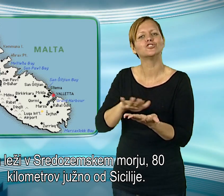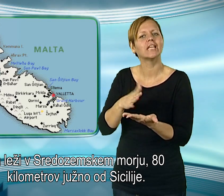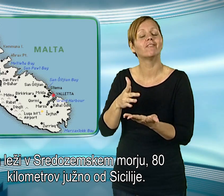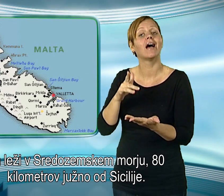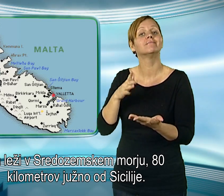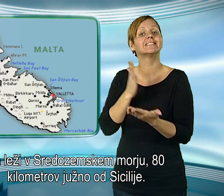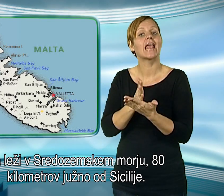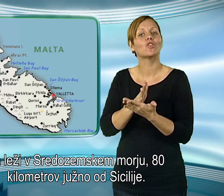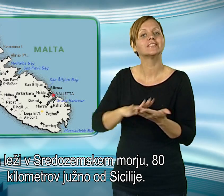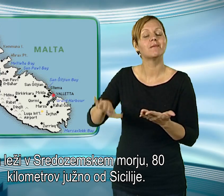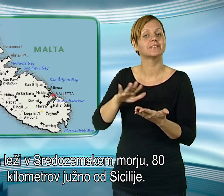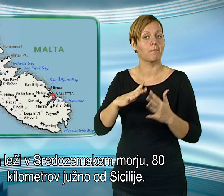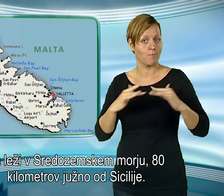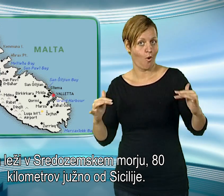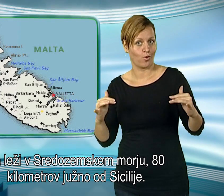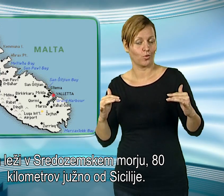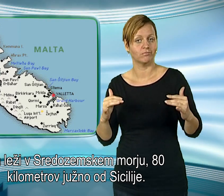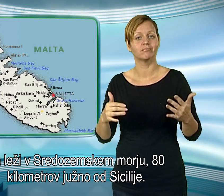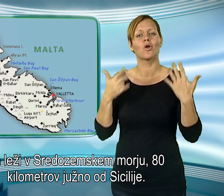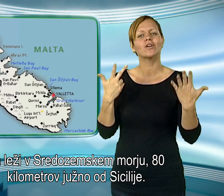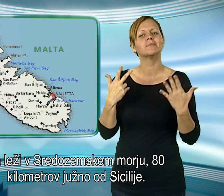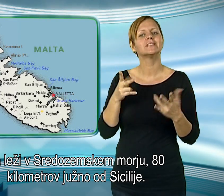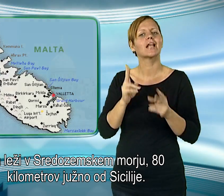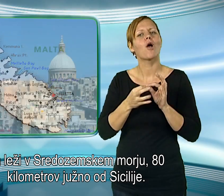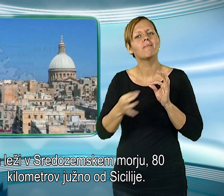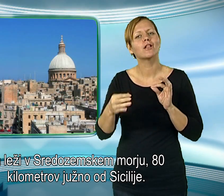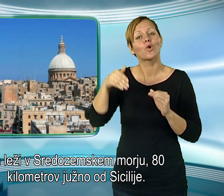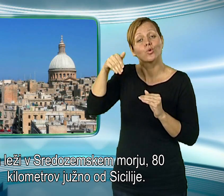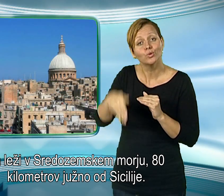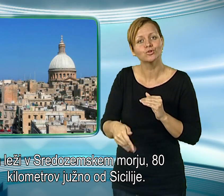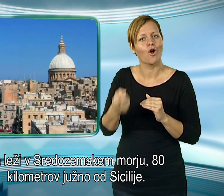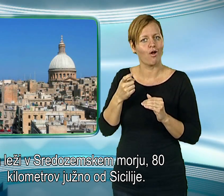morju, 80 kilometrov južno od Sicilije.